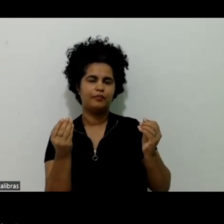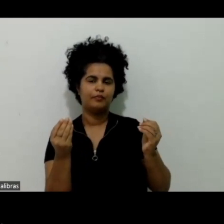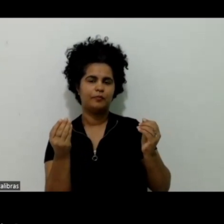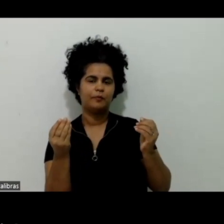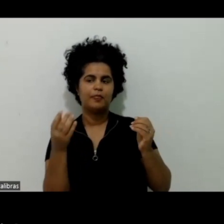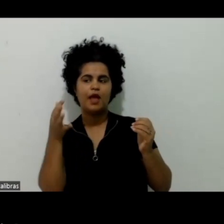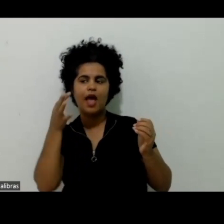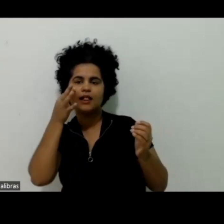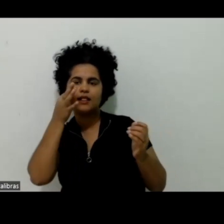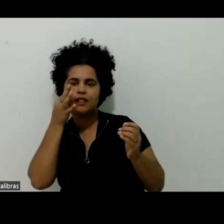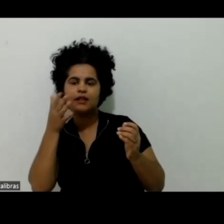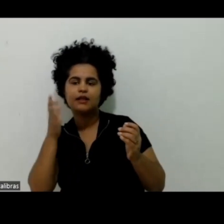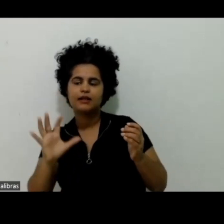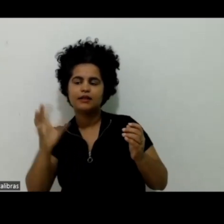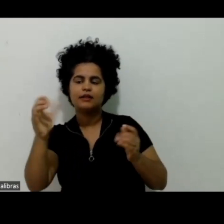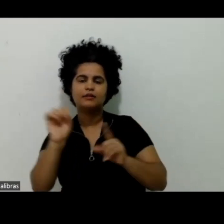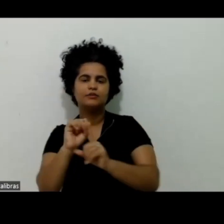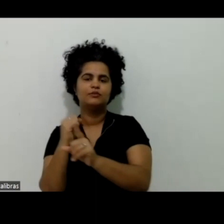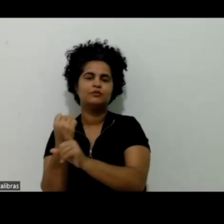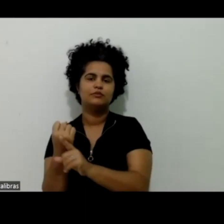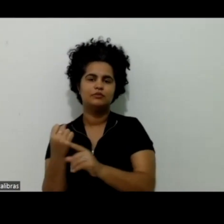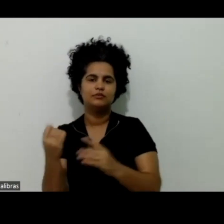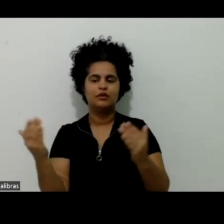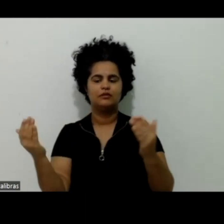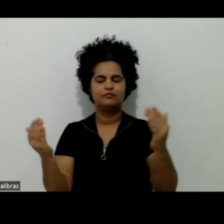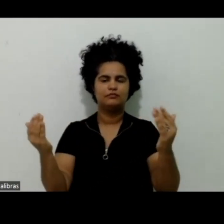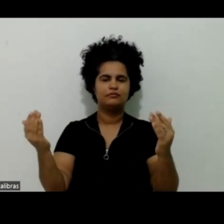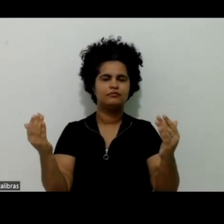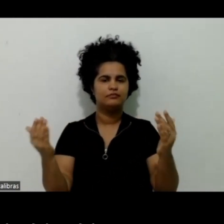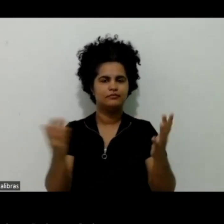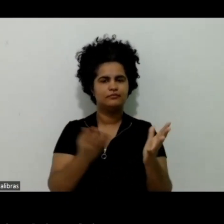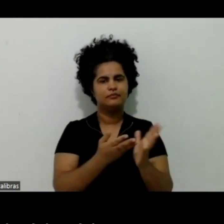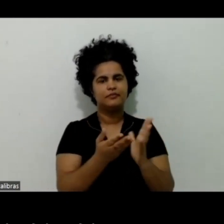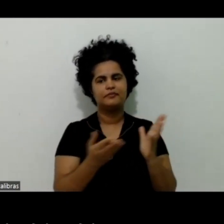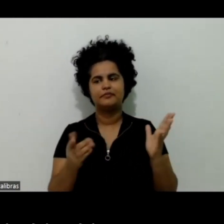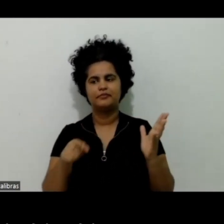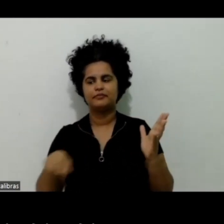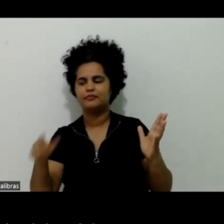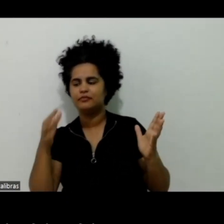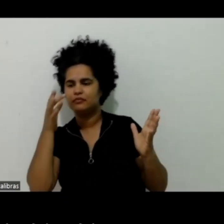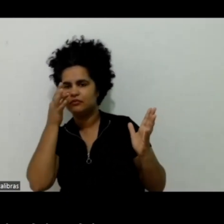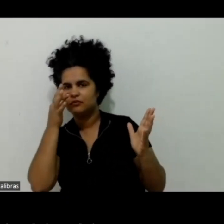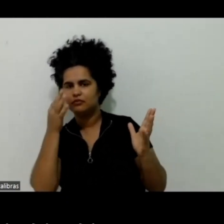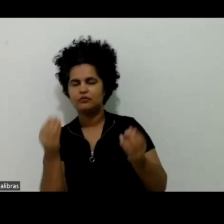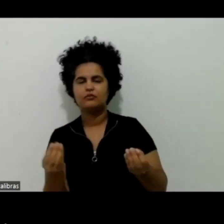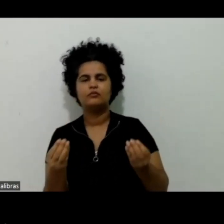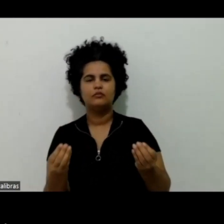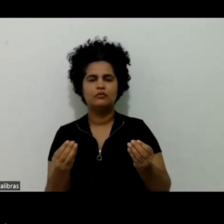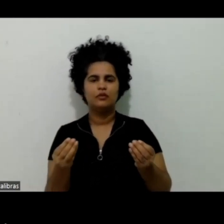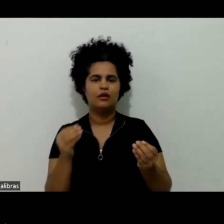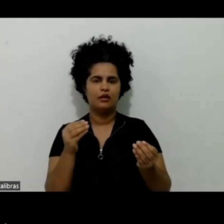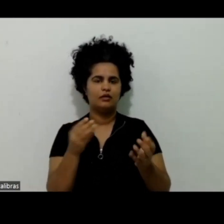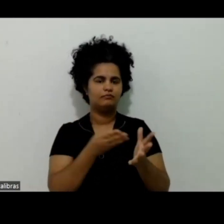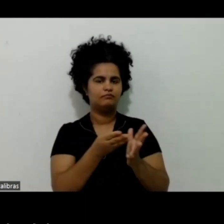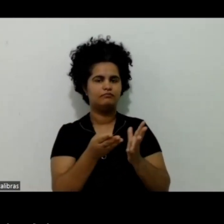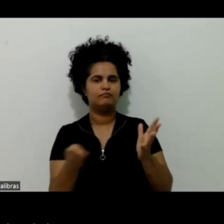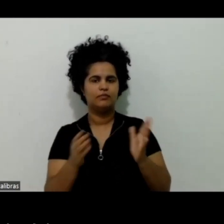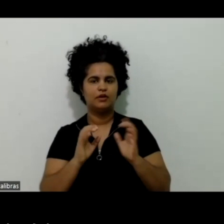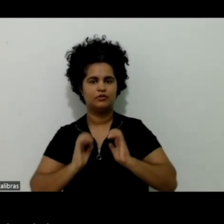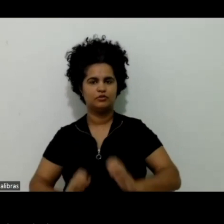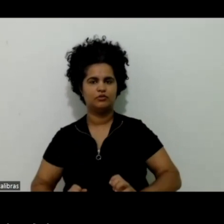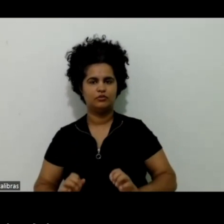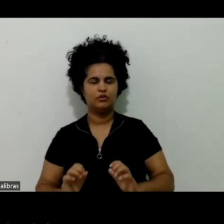realidade social, né, que a gente vive não pode justificar uma materialização desses princípios éticos, mas ao contrário,